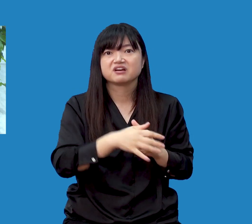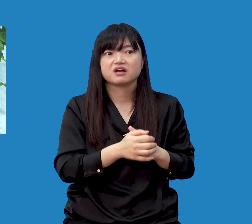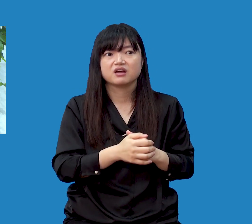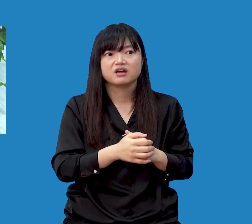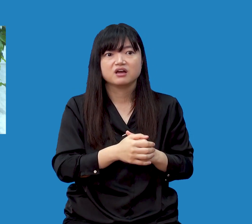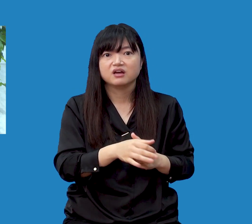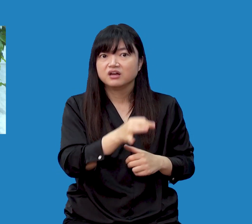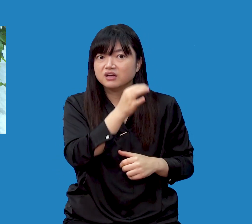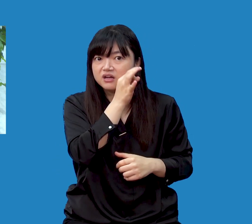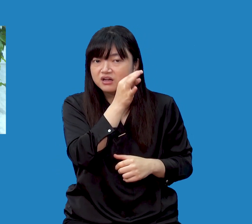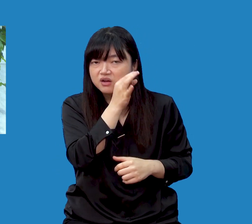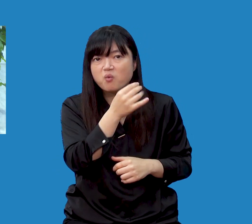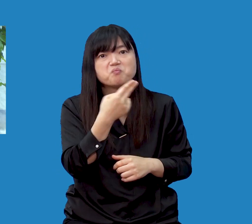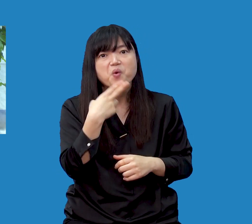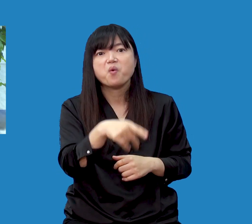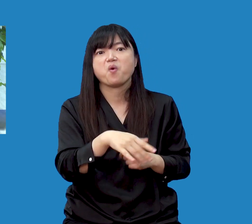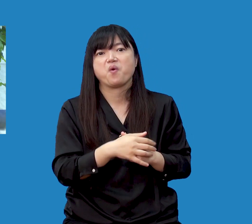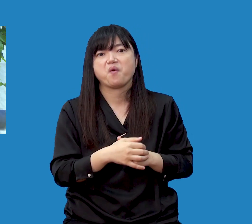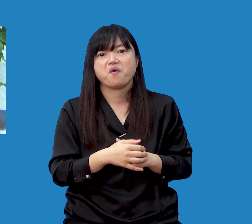수치도 모르고요,